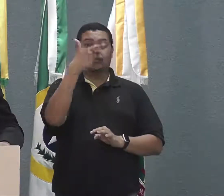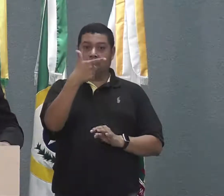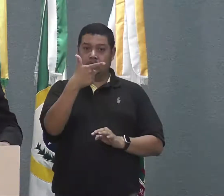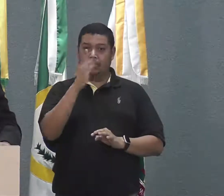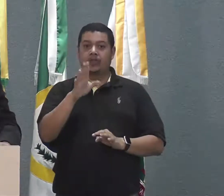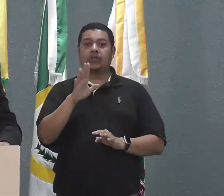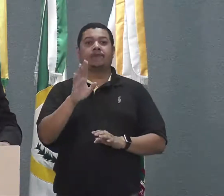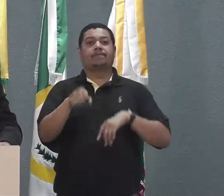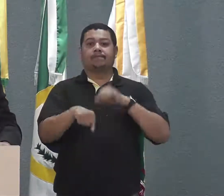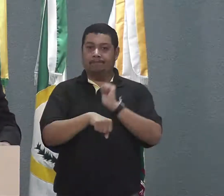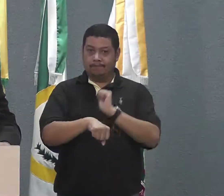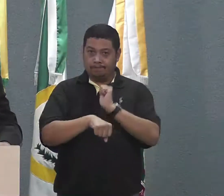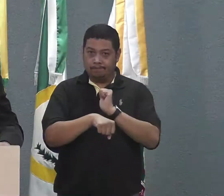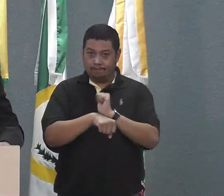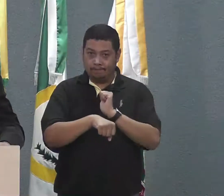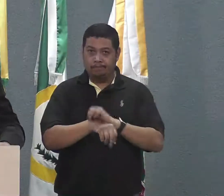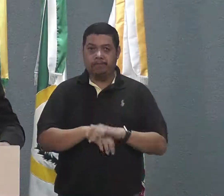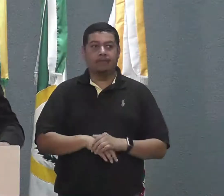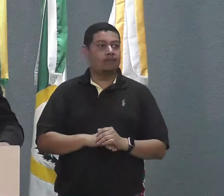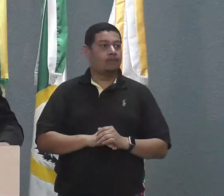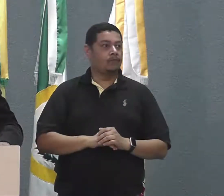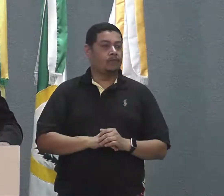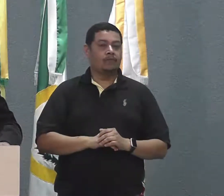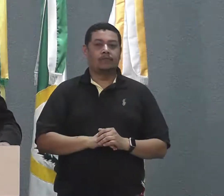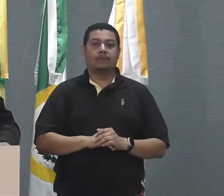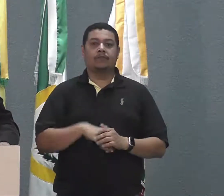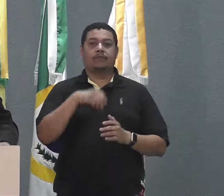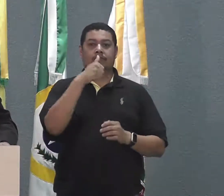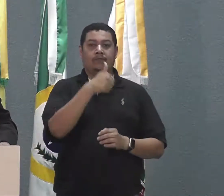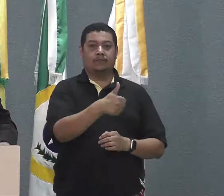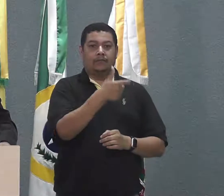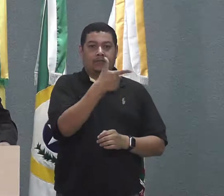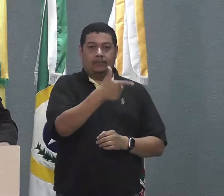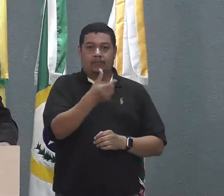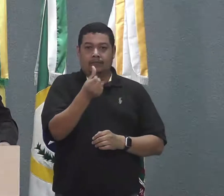nessa casa para ser votado. São 126